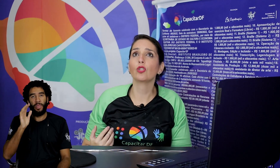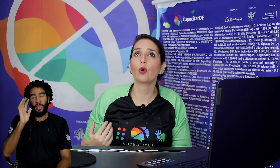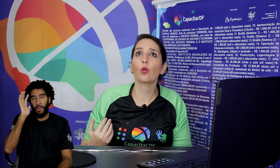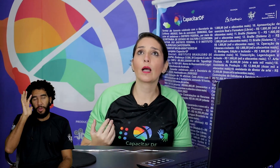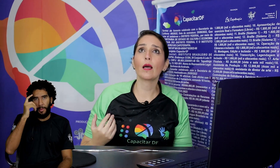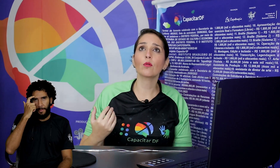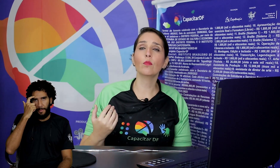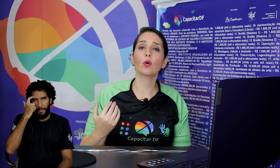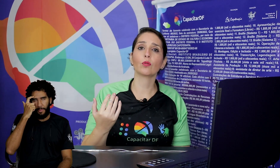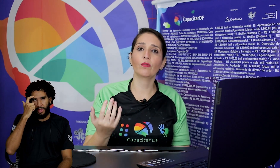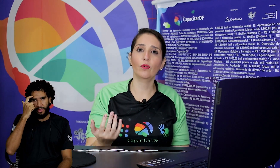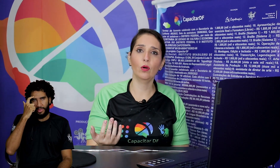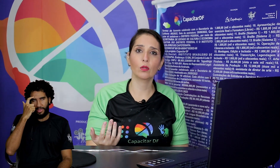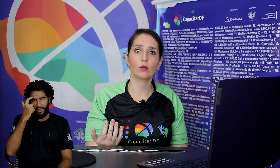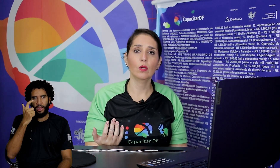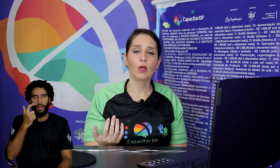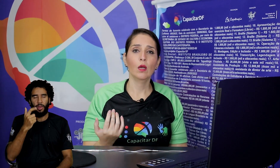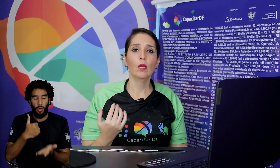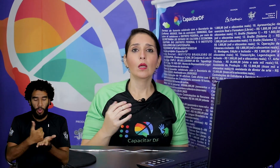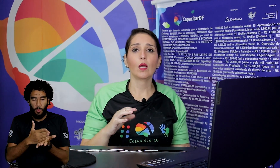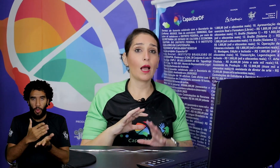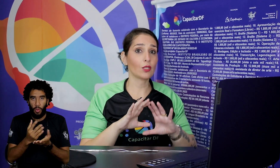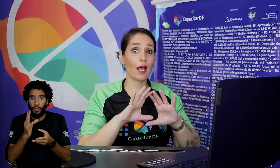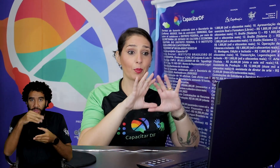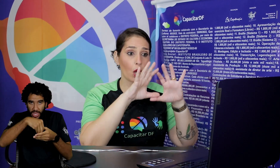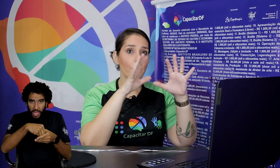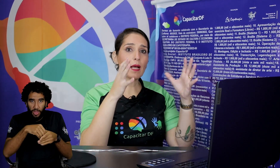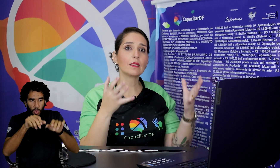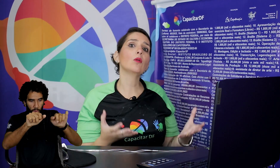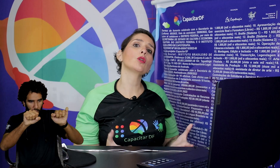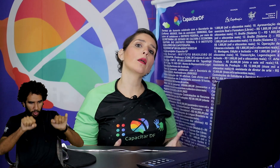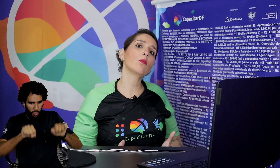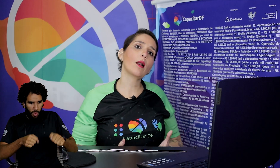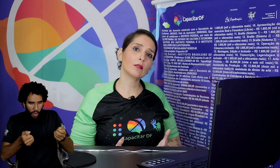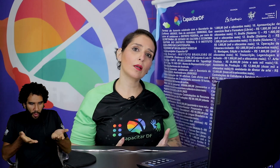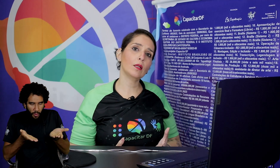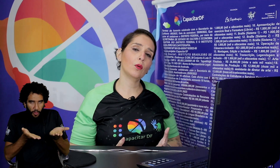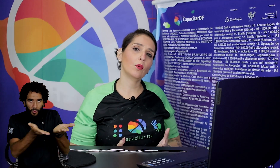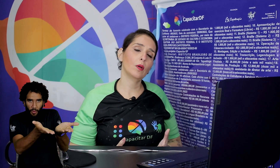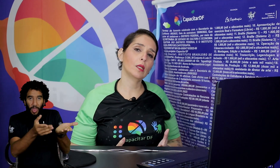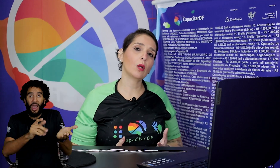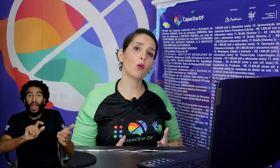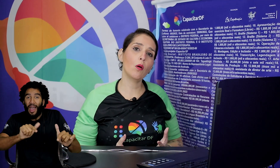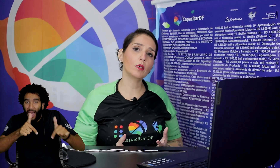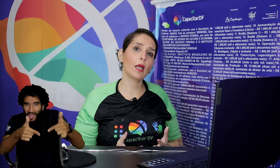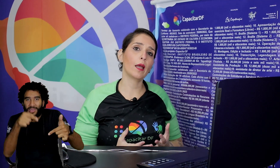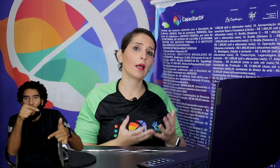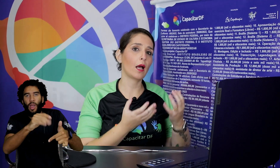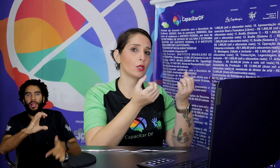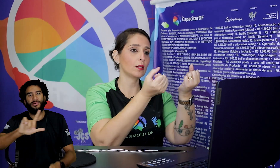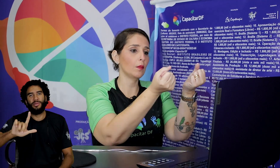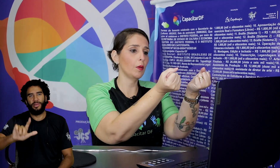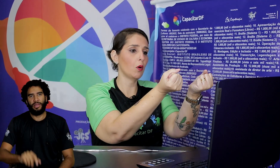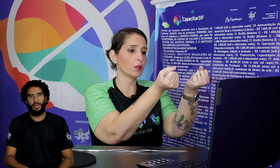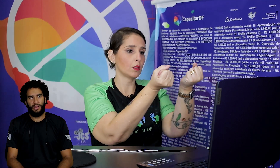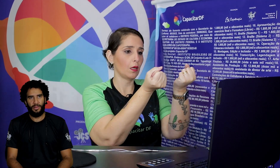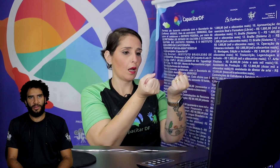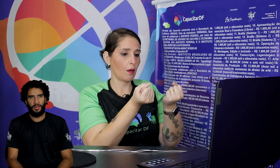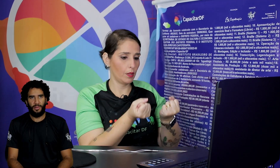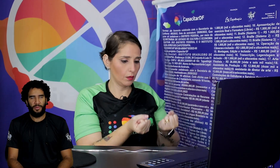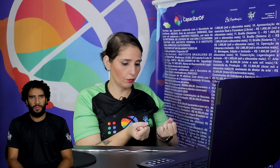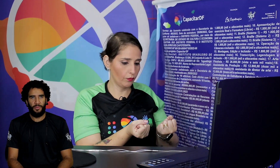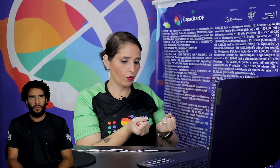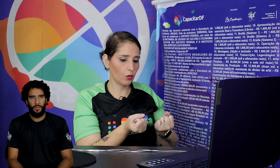verbal de colocar um bolo no forno, a própria ação já é um classificador. Então, como que é? A gente sempre